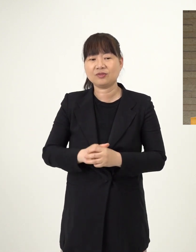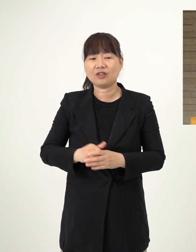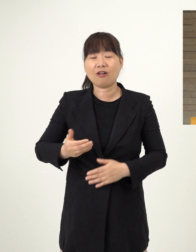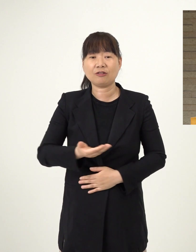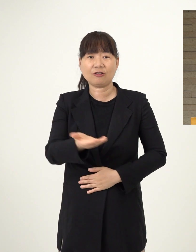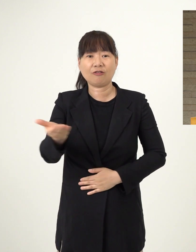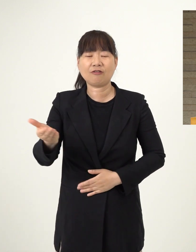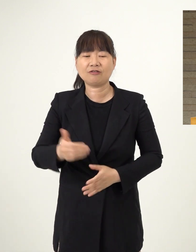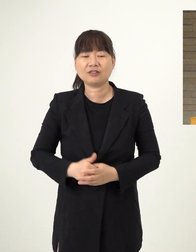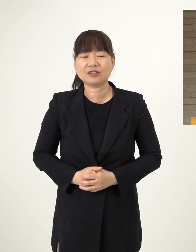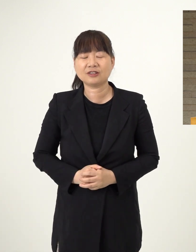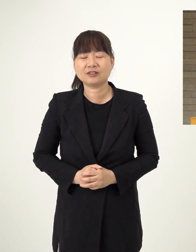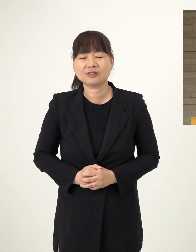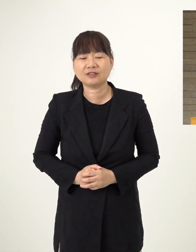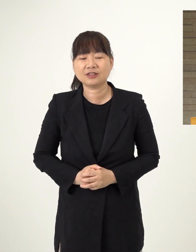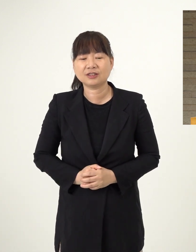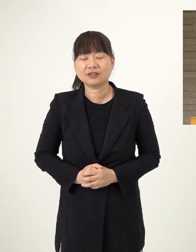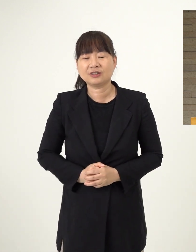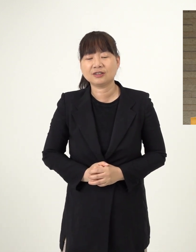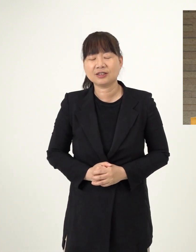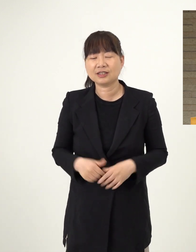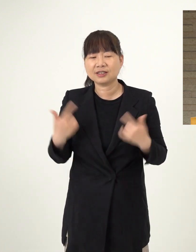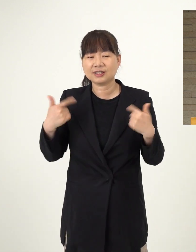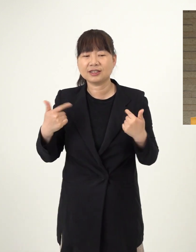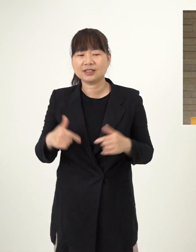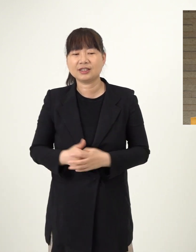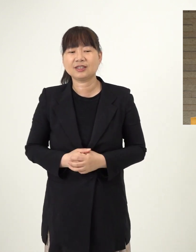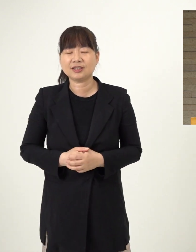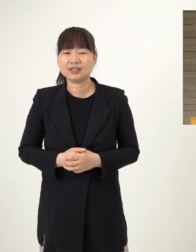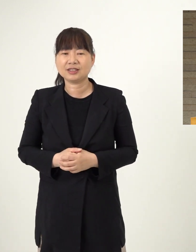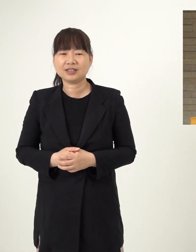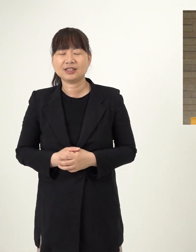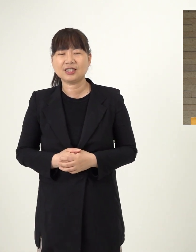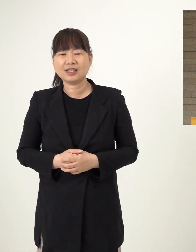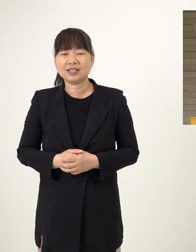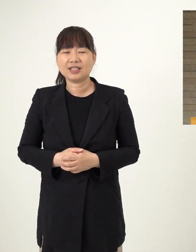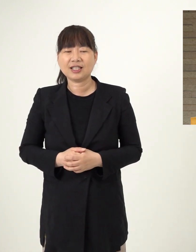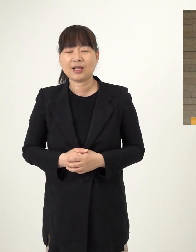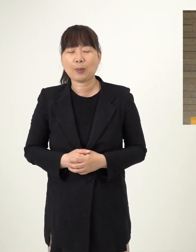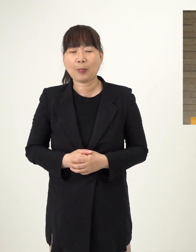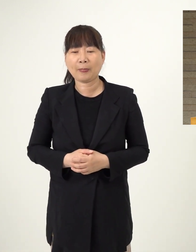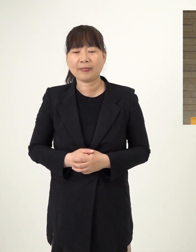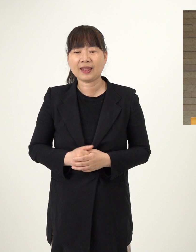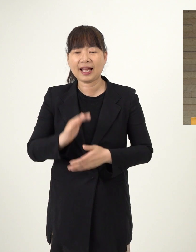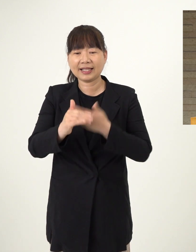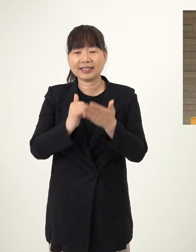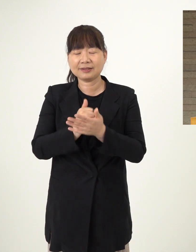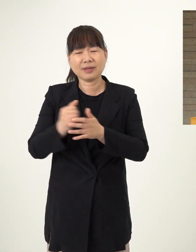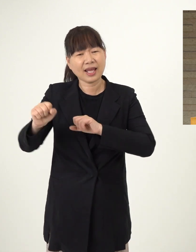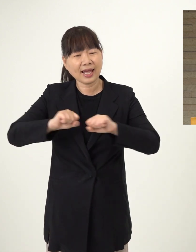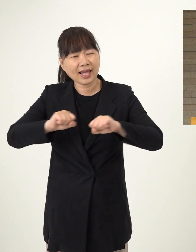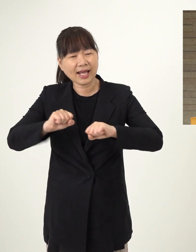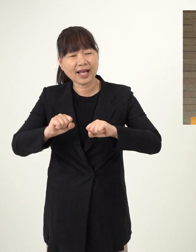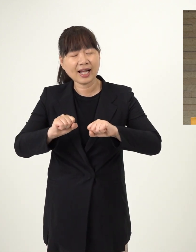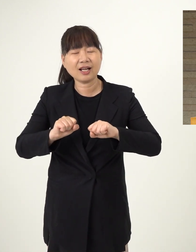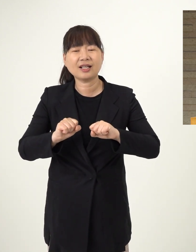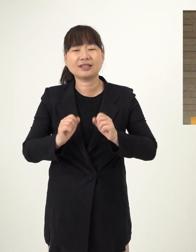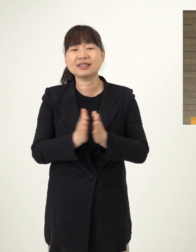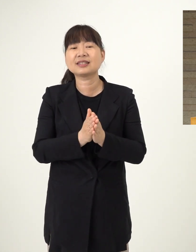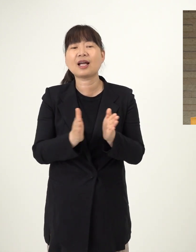여러분, 늘 일과 역사라는 게 그래요.